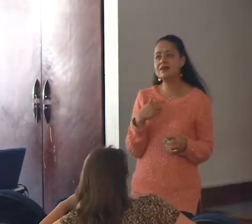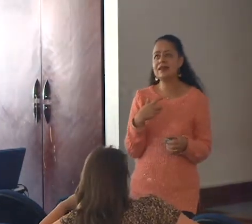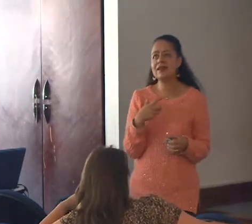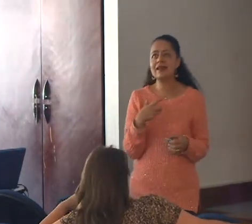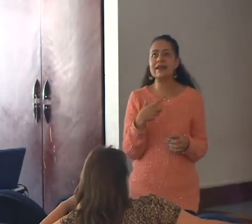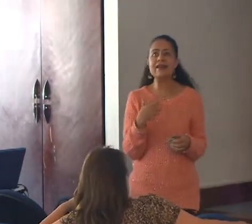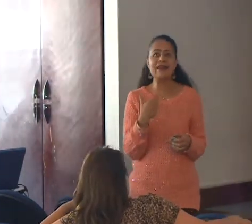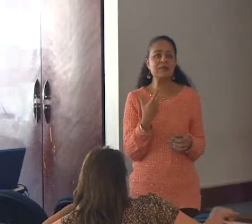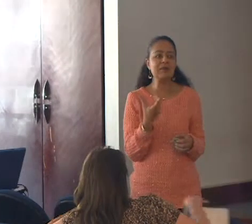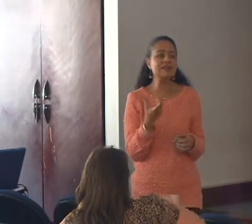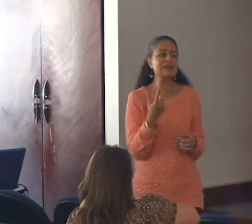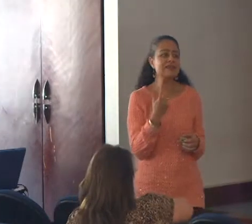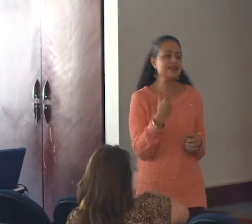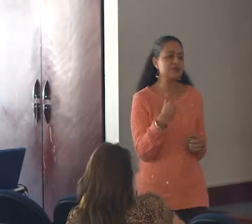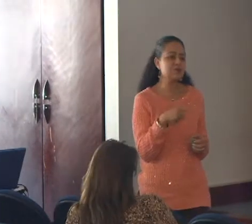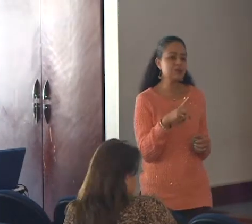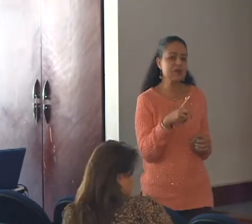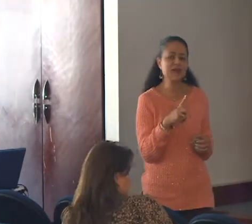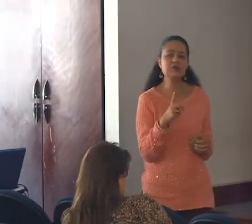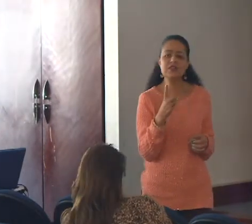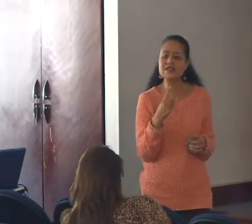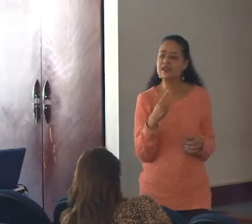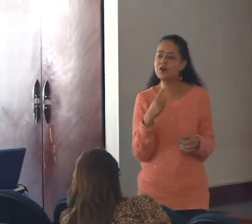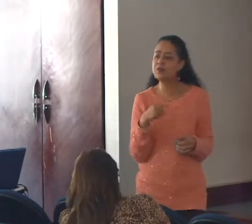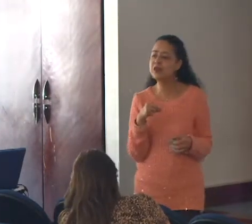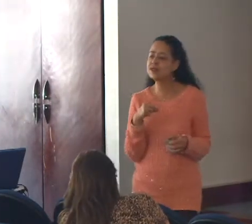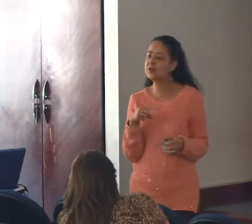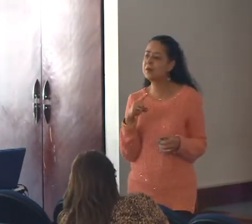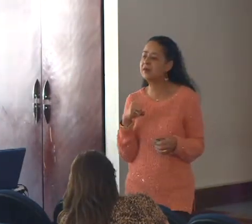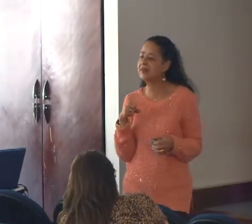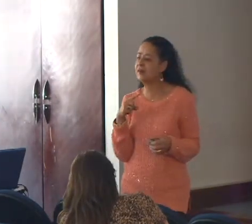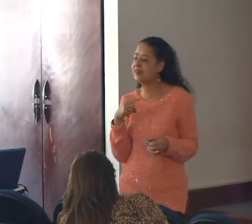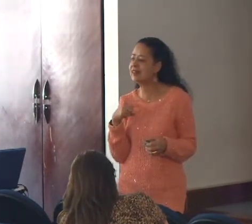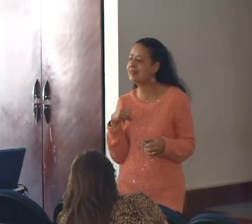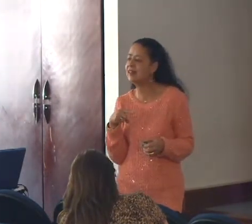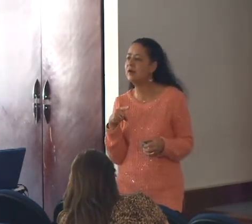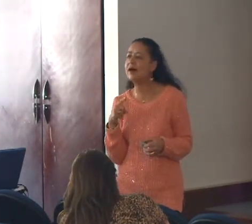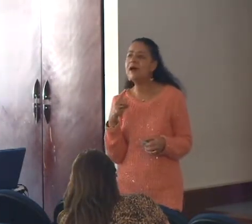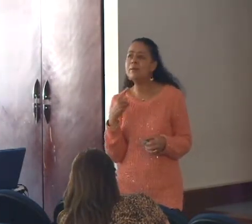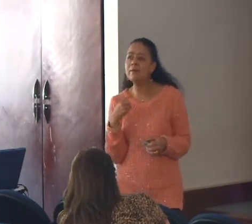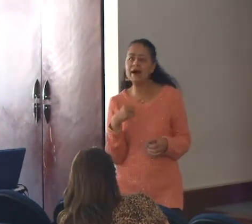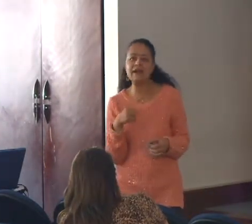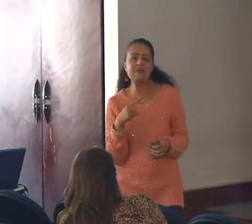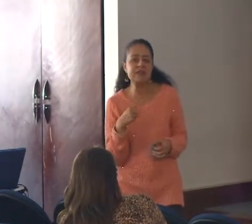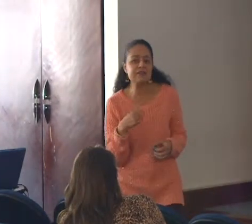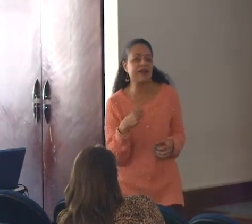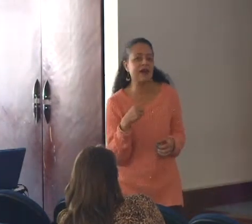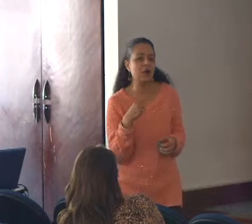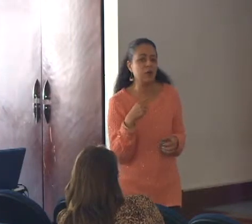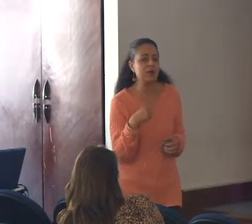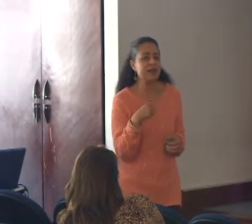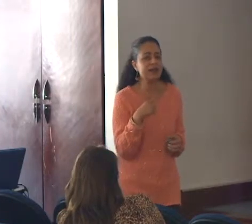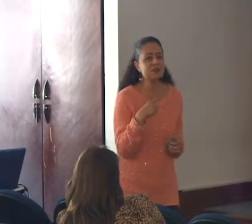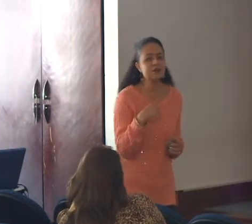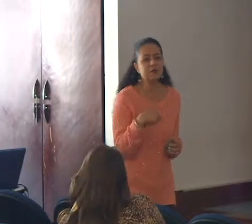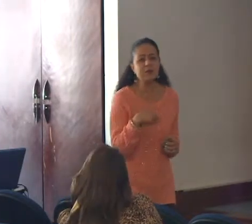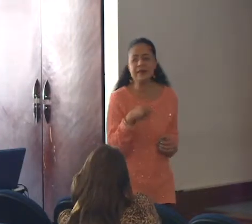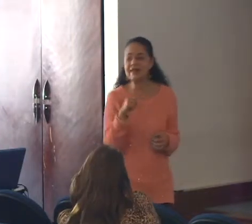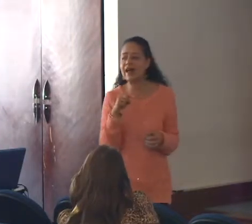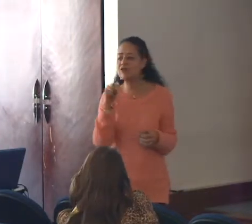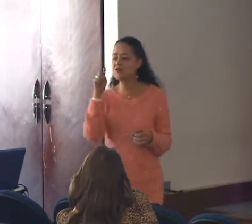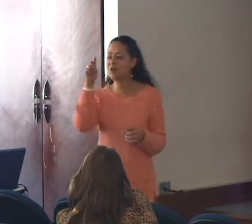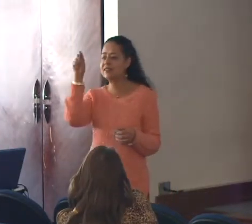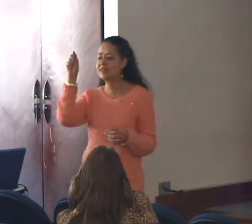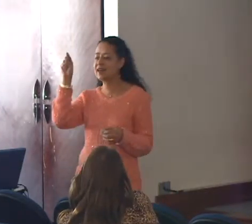comunicación, y es que generalmente se asume que utilizar comunicación aumentativa alternativa va referenciada única